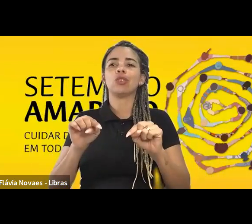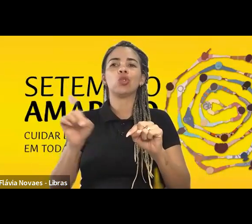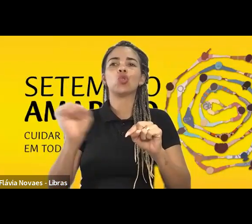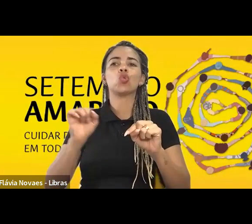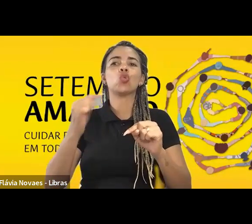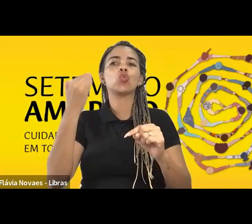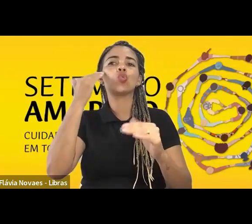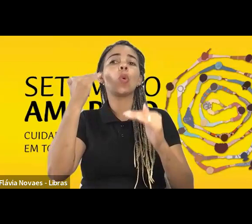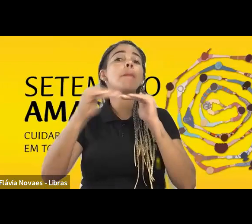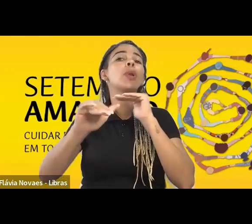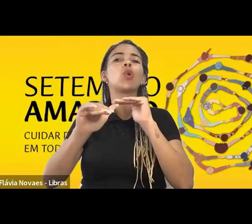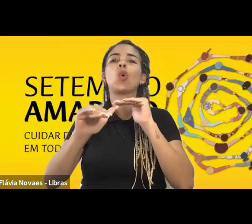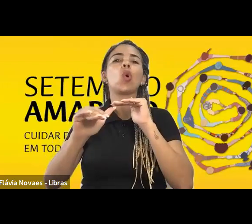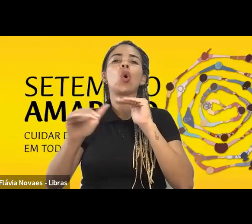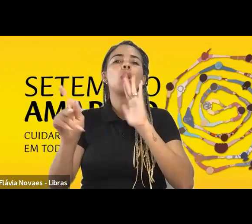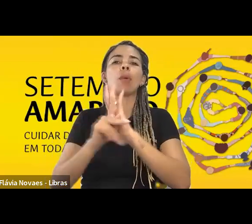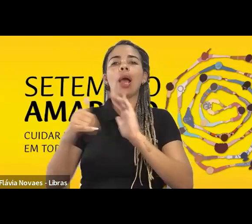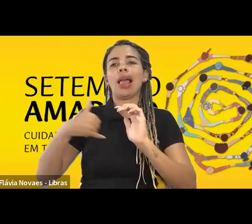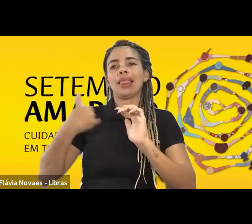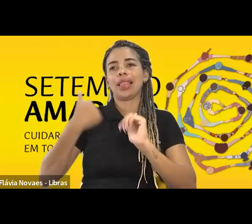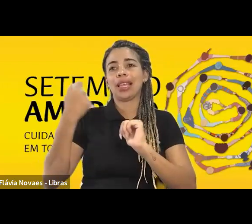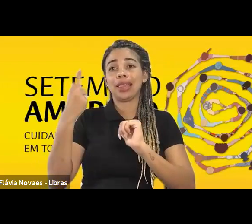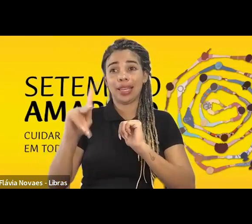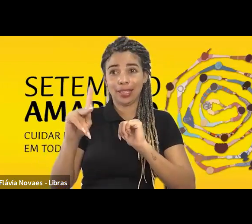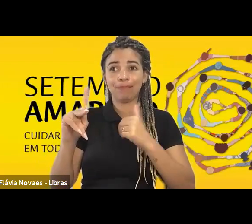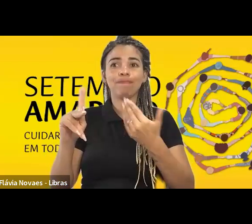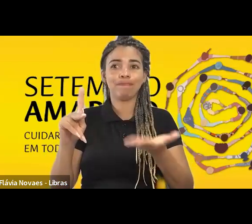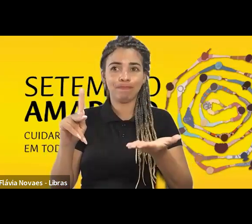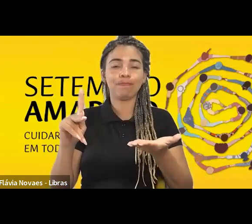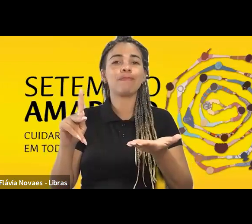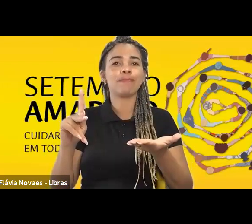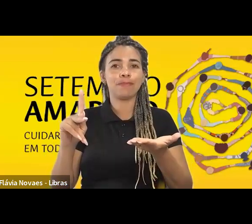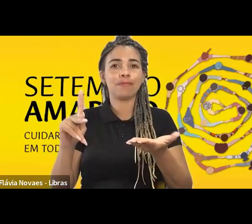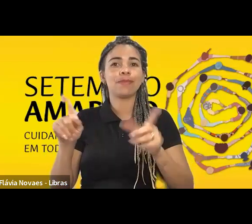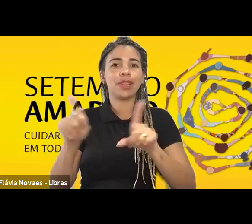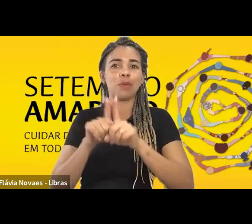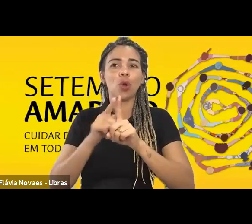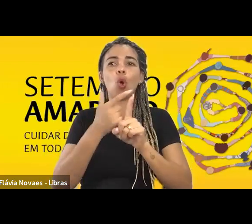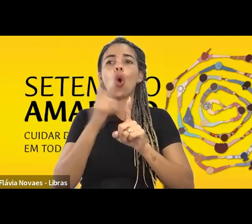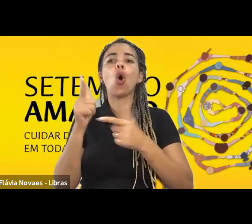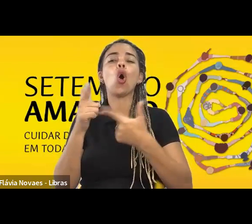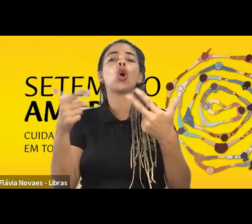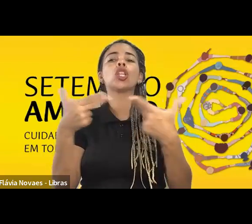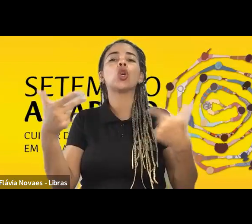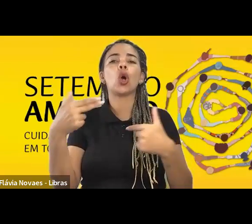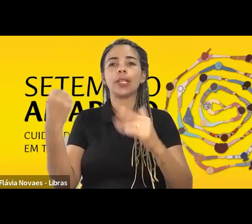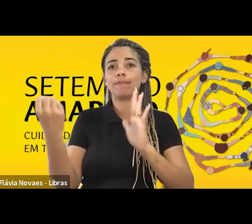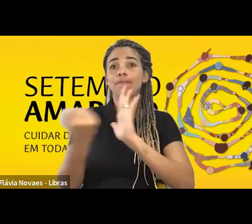com aquela faixa etária. Eu vou dar um exemplo muito emblemático da adolescência, né? Por